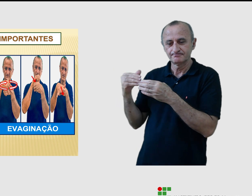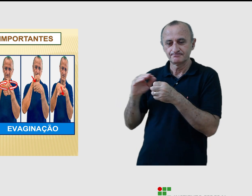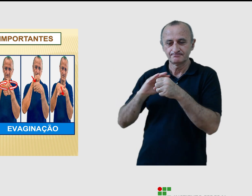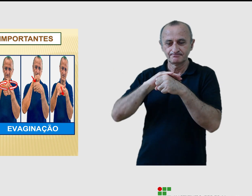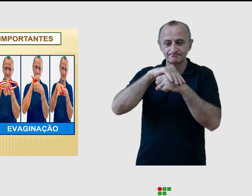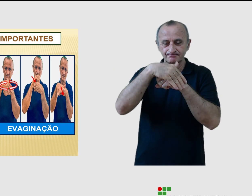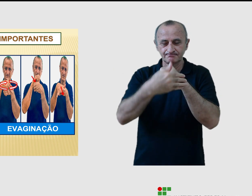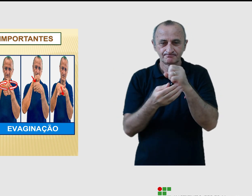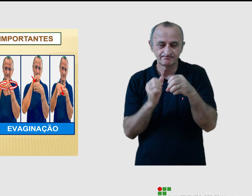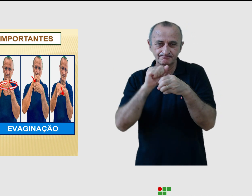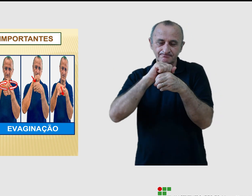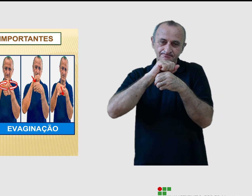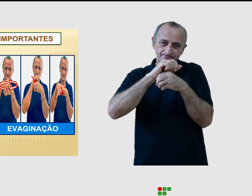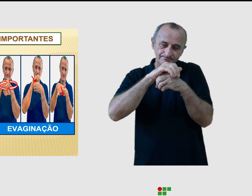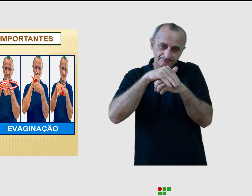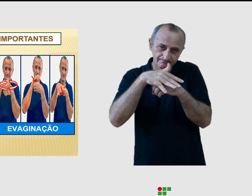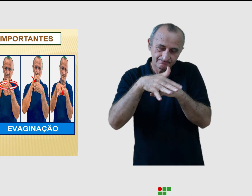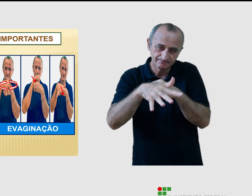invaginação, e ao lado,